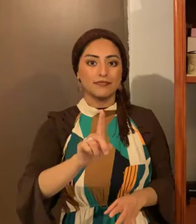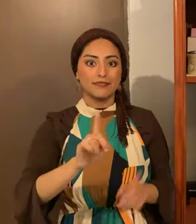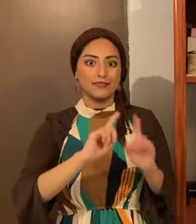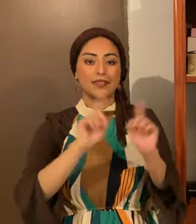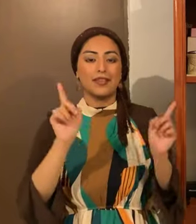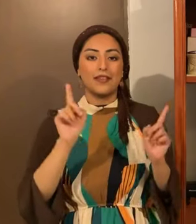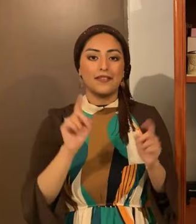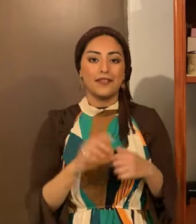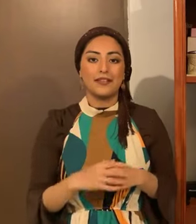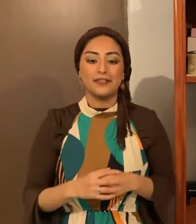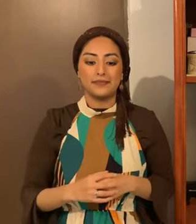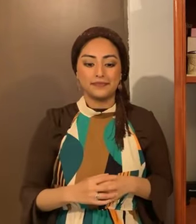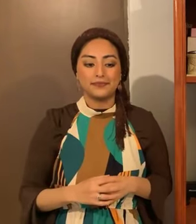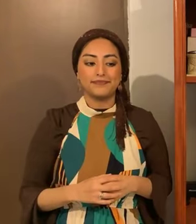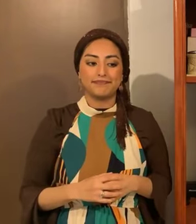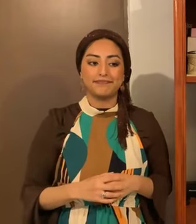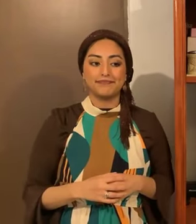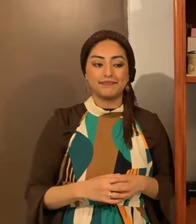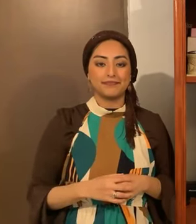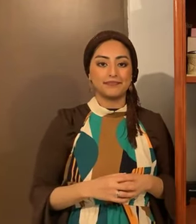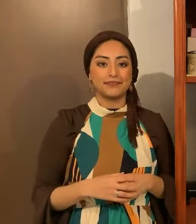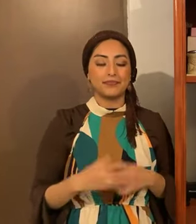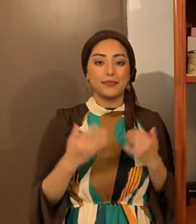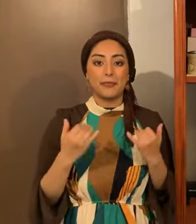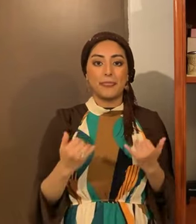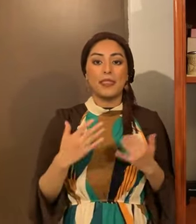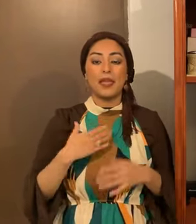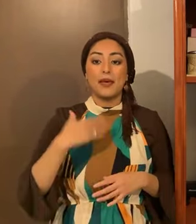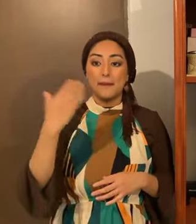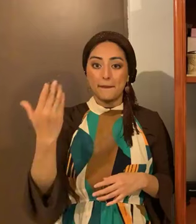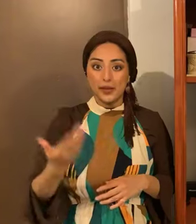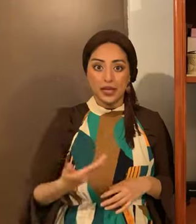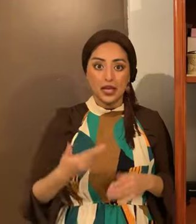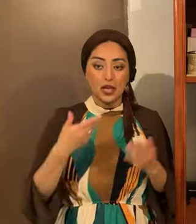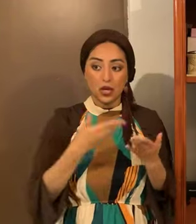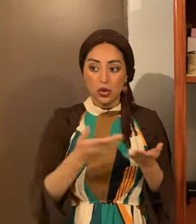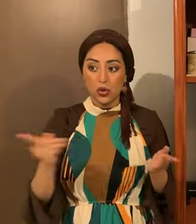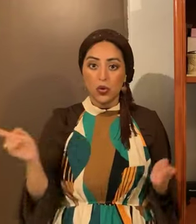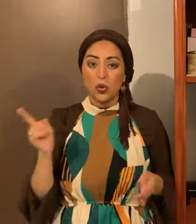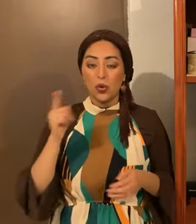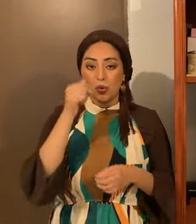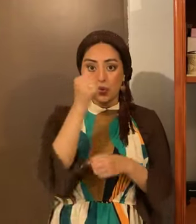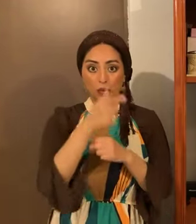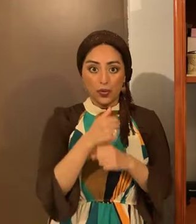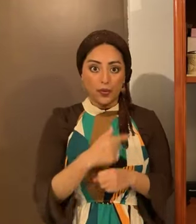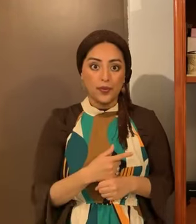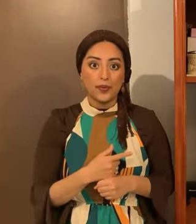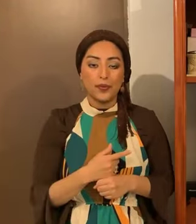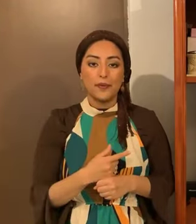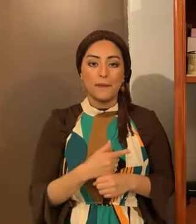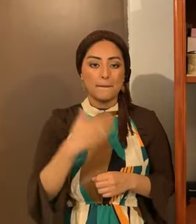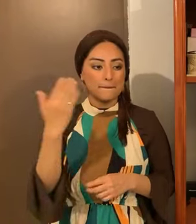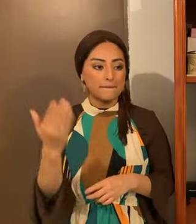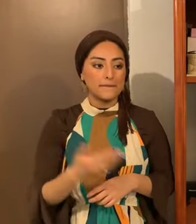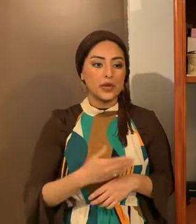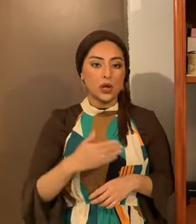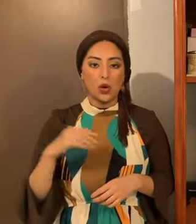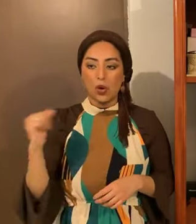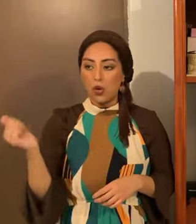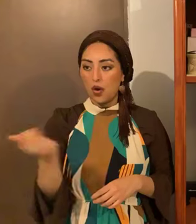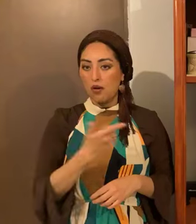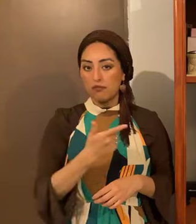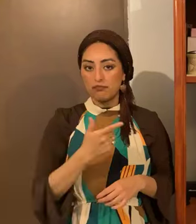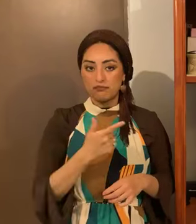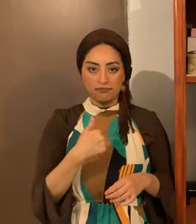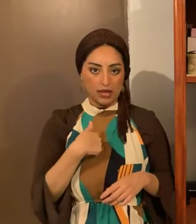Echad. Aleluya. Entonces, ahora la invitación, amados Ajine Hayot. La invitación es para todos, yo me